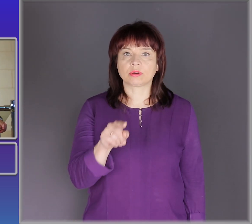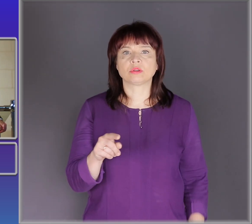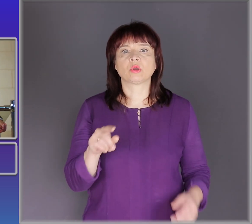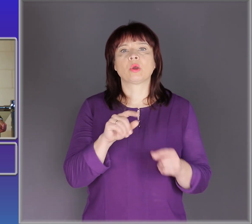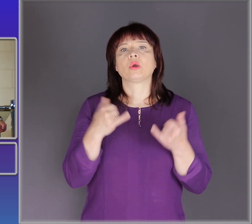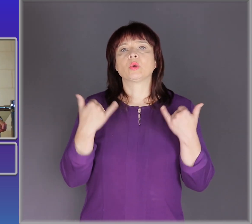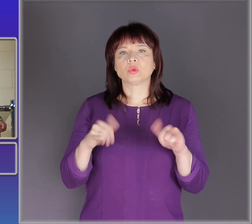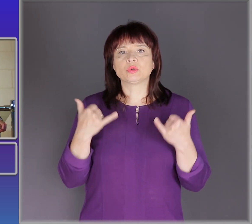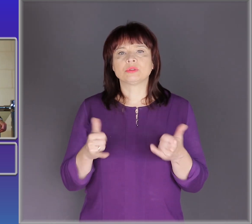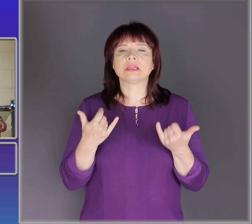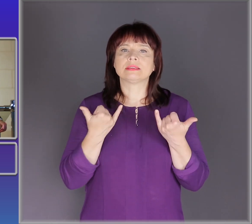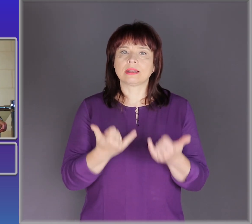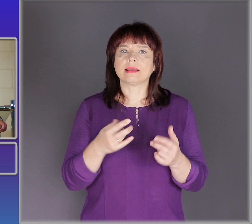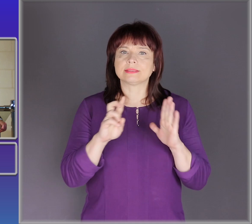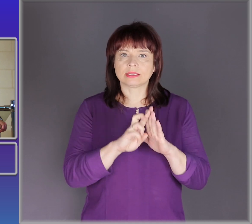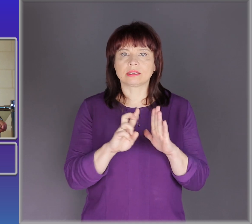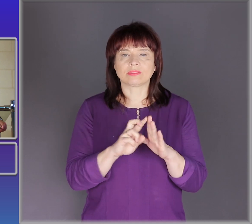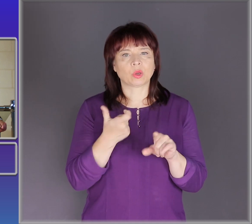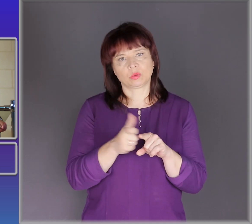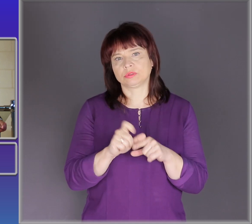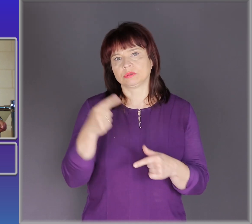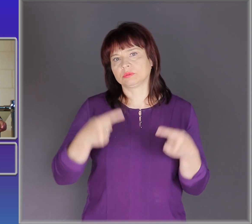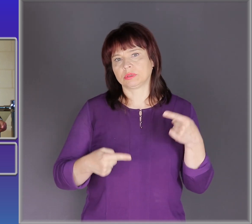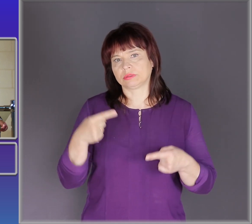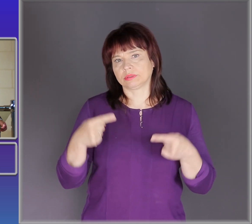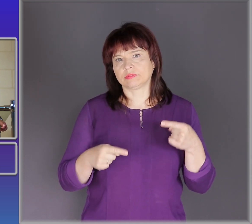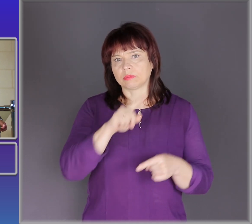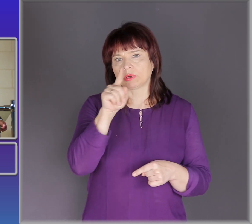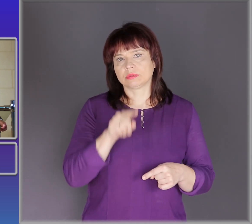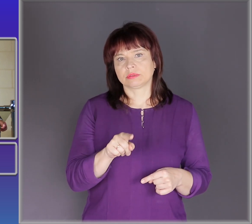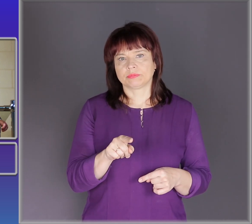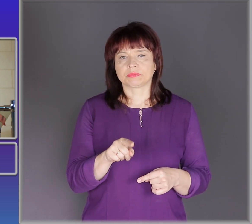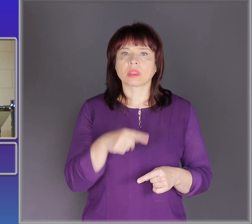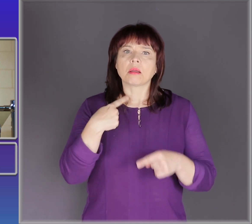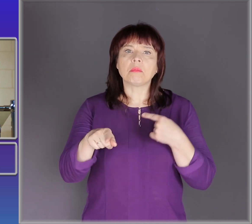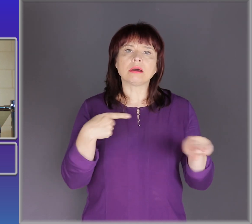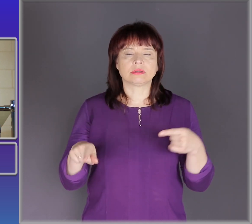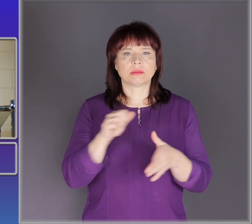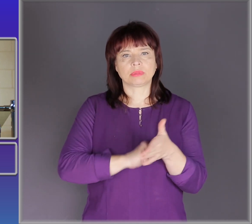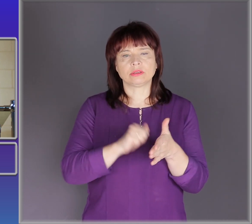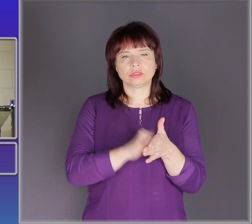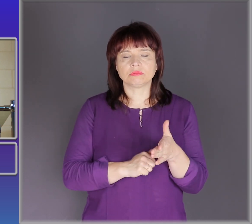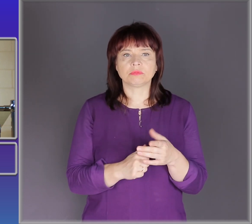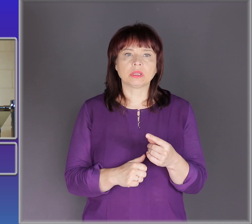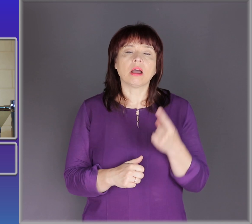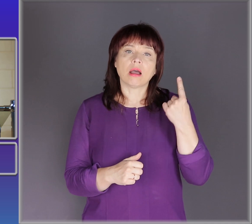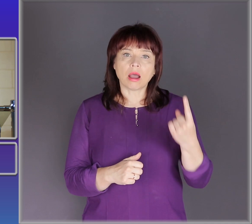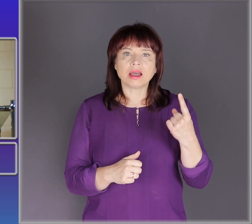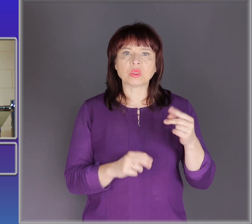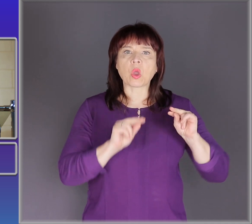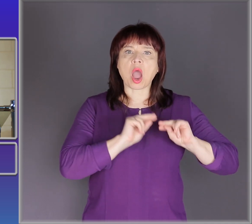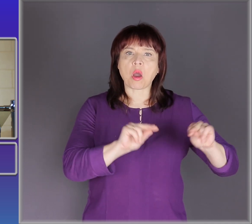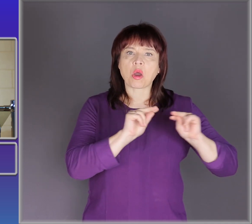вопрос чудес для церкви достаточно спорный вопрос по разным причинам одни